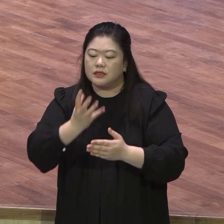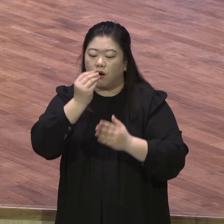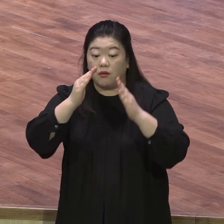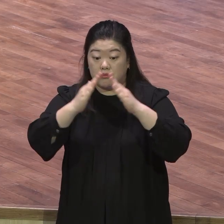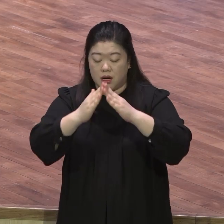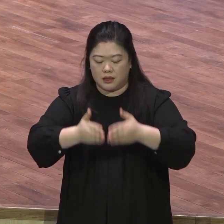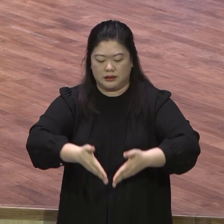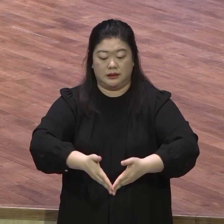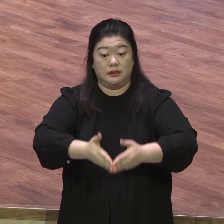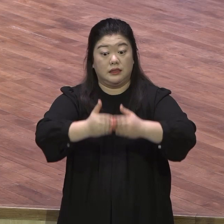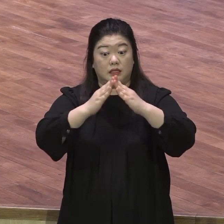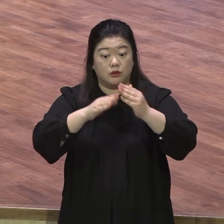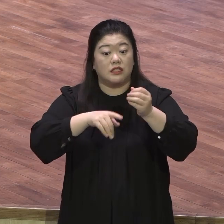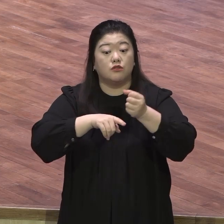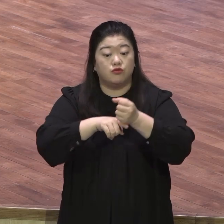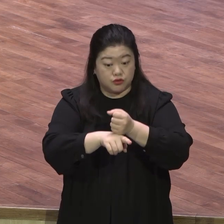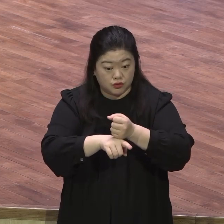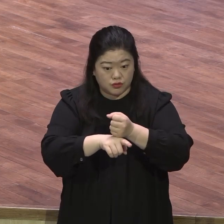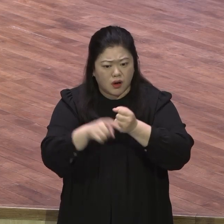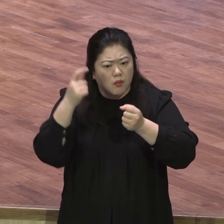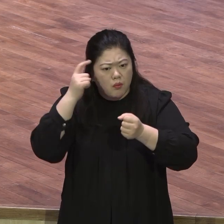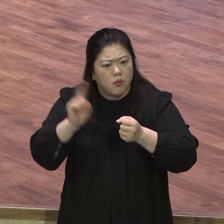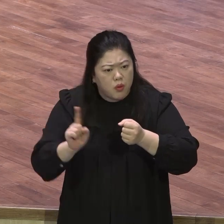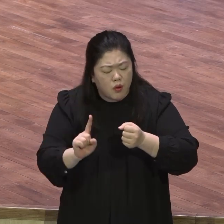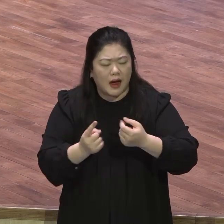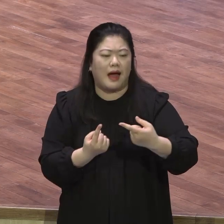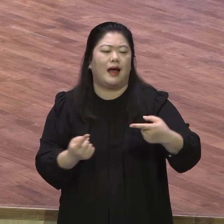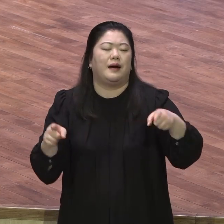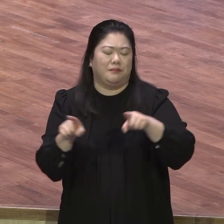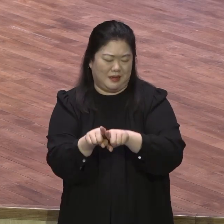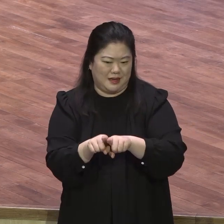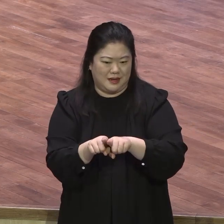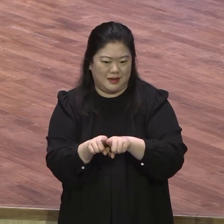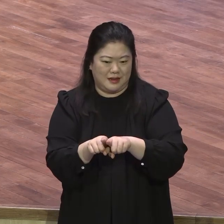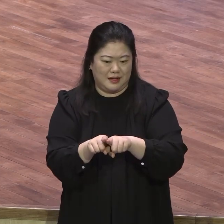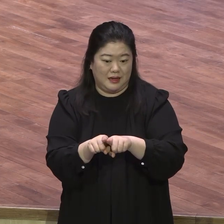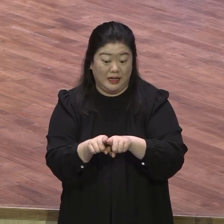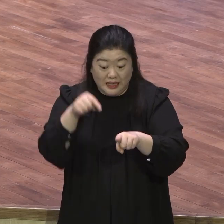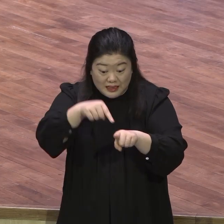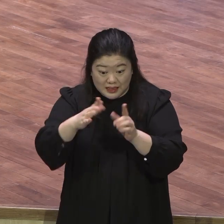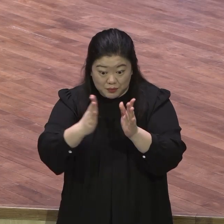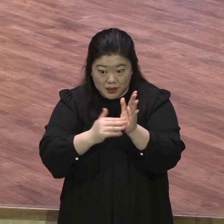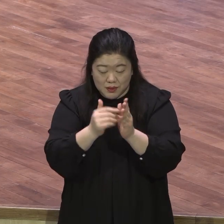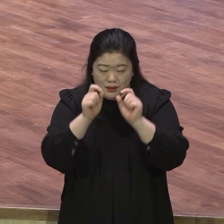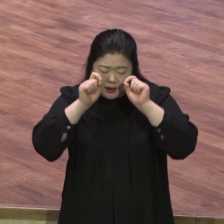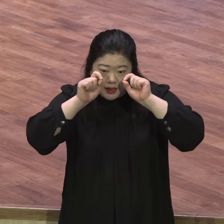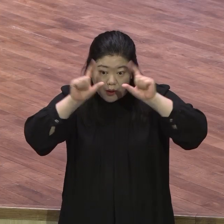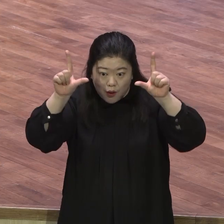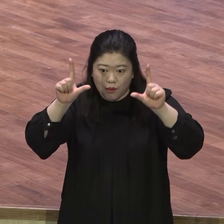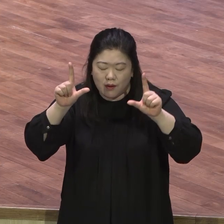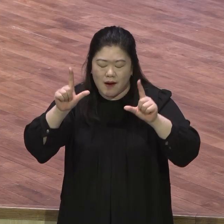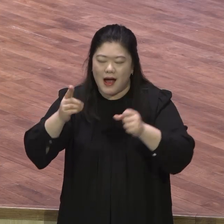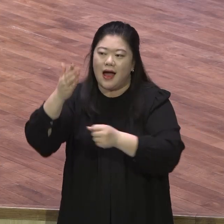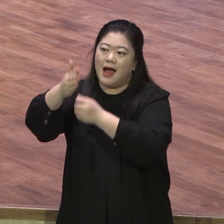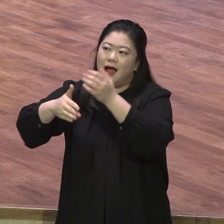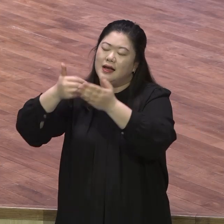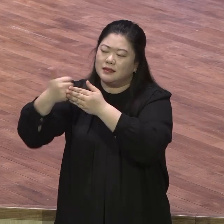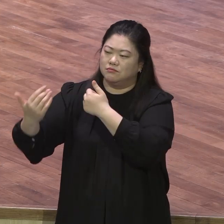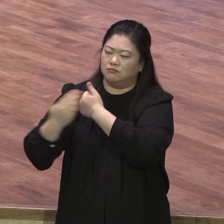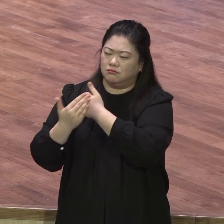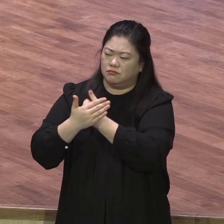비밀 이것을 정말로 축복을 누리면서 하나님 말아 확장해 나가는 이 시대 성령의